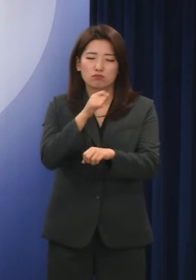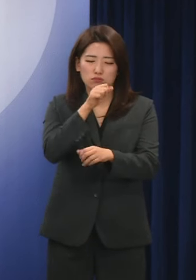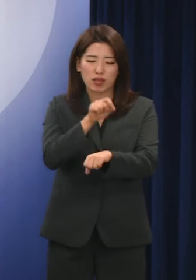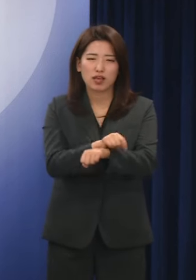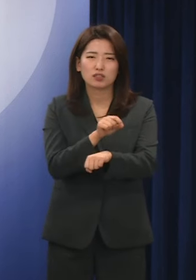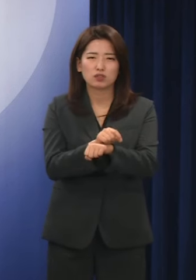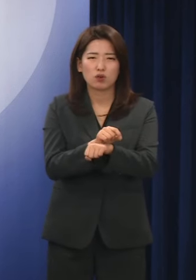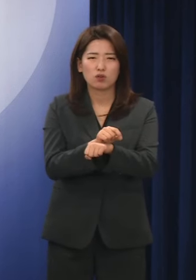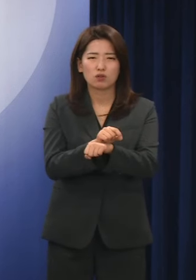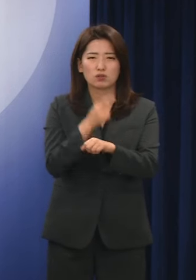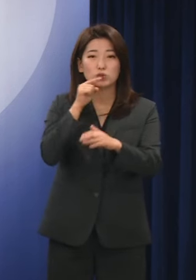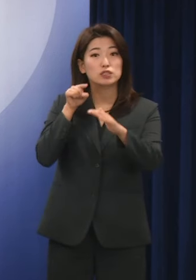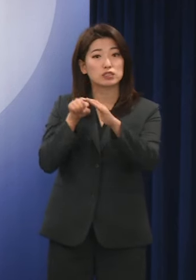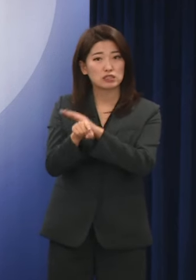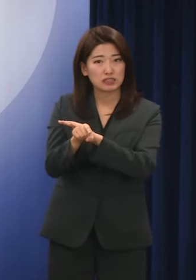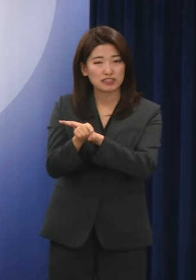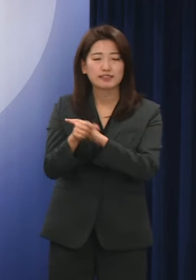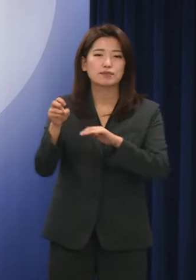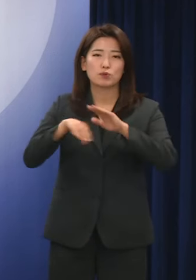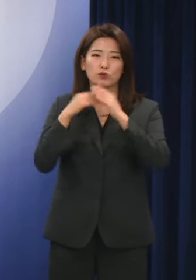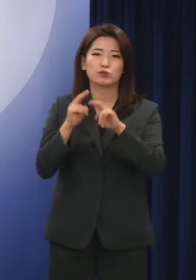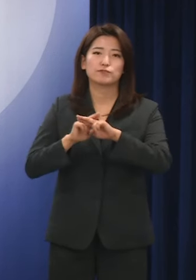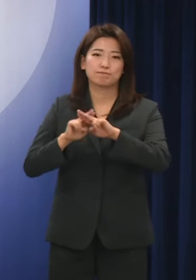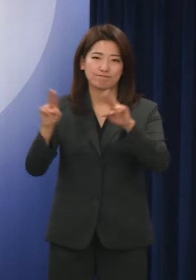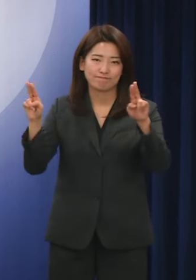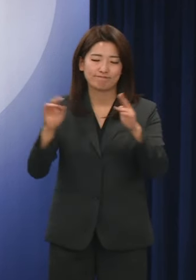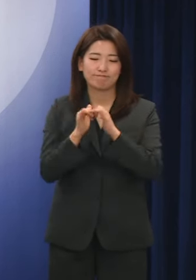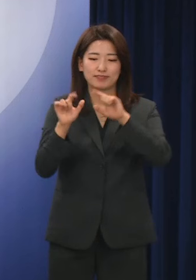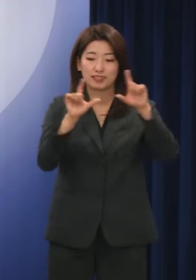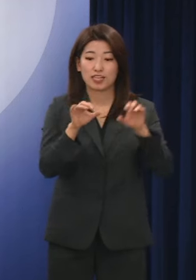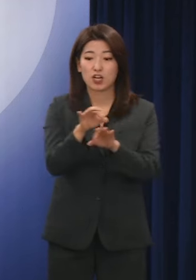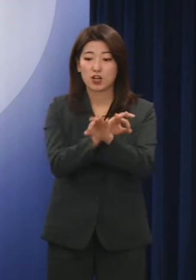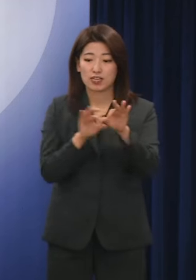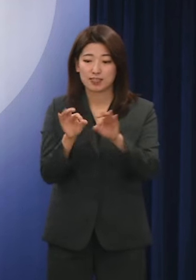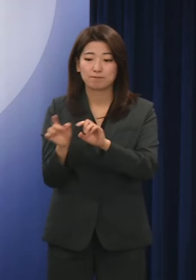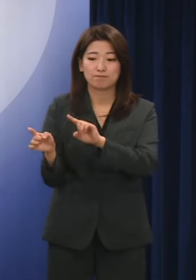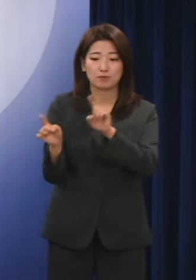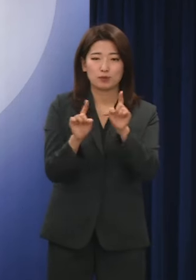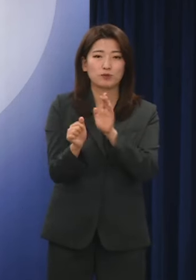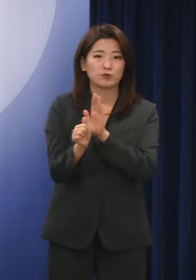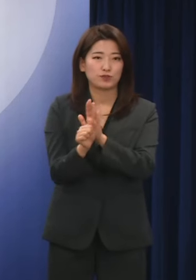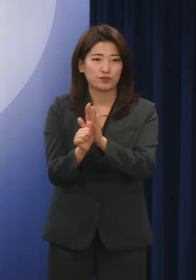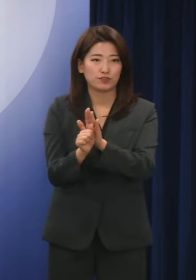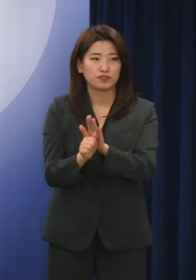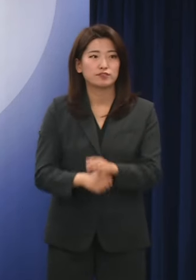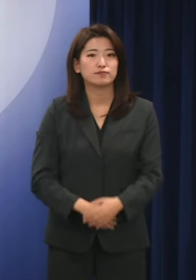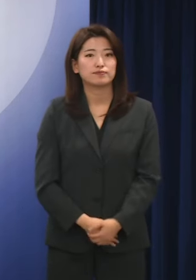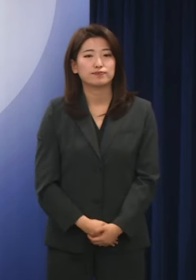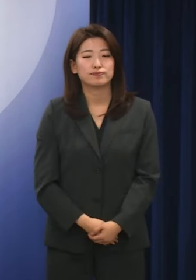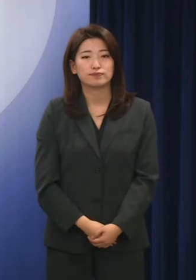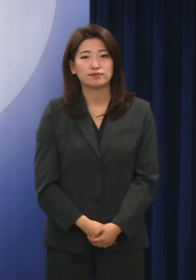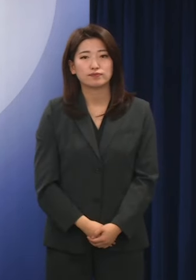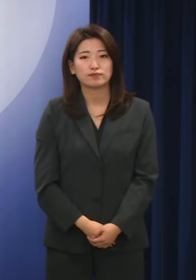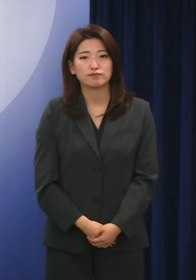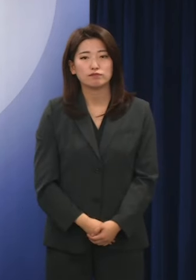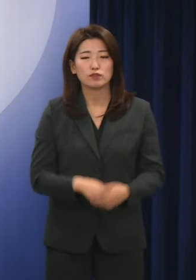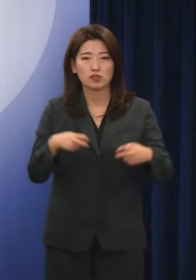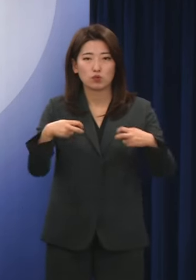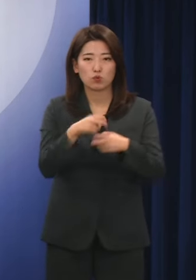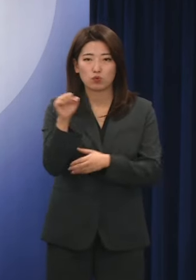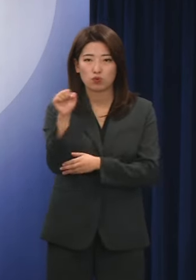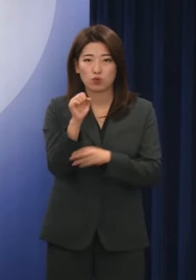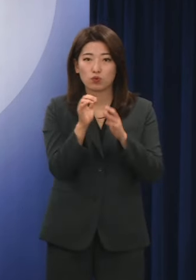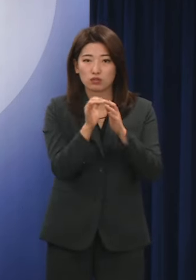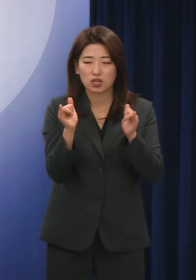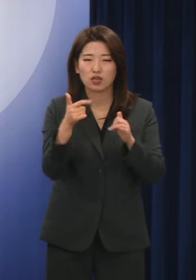감면하여 민생경제 활성화에 기여하고자 하였습니다. 구체적으로 여객 화물